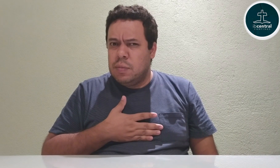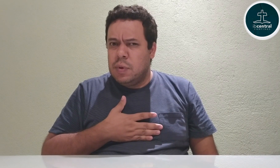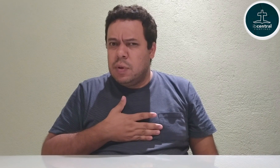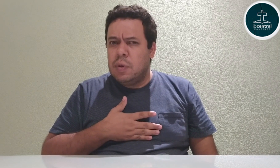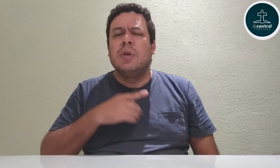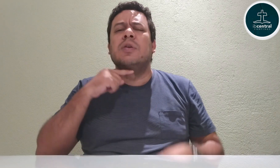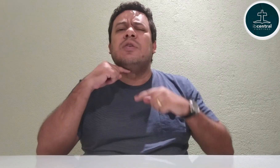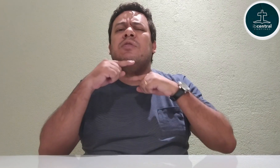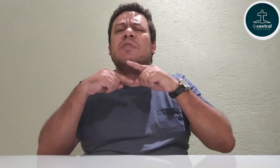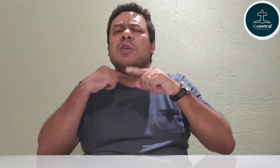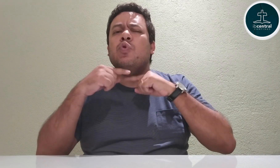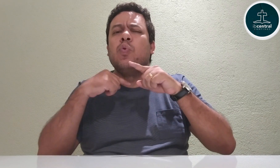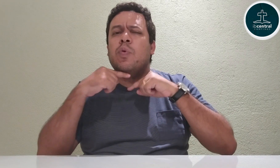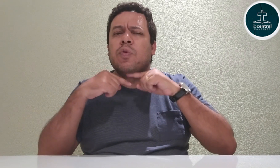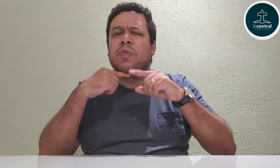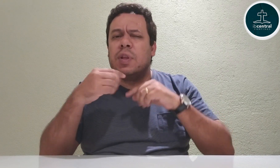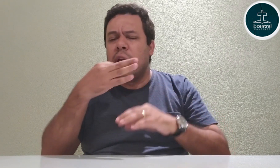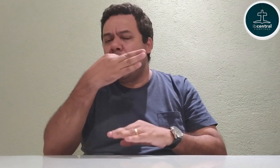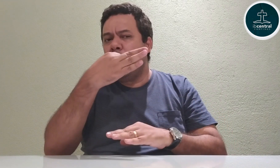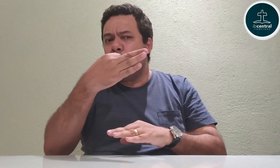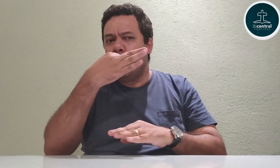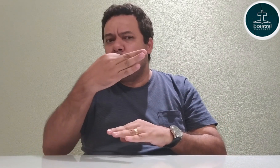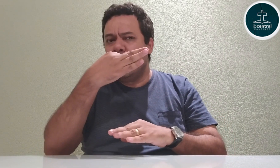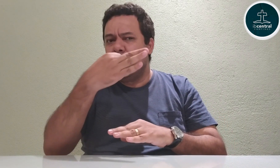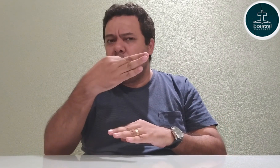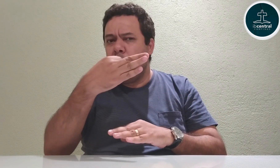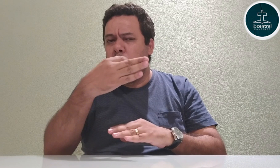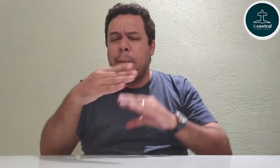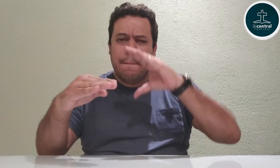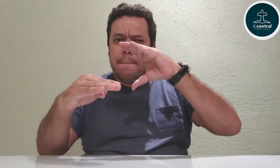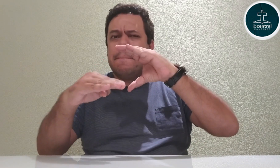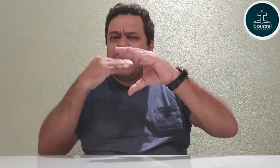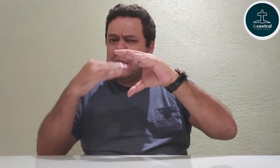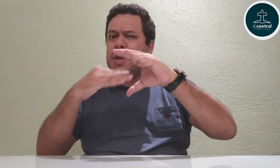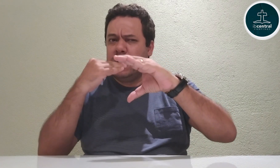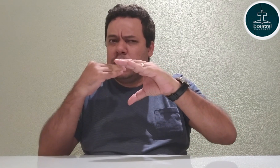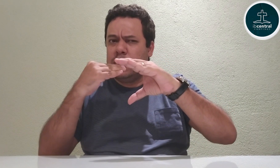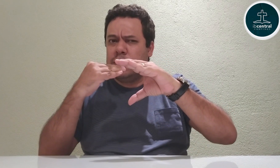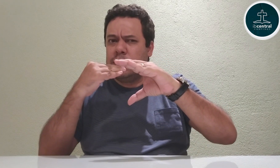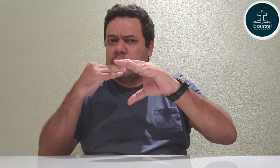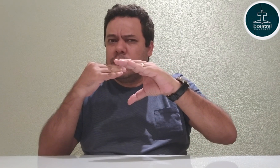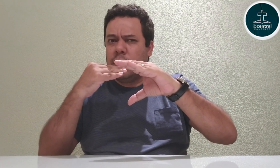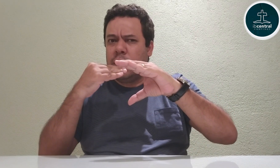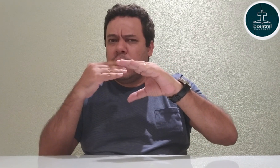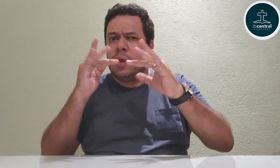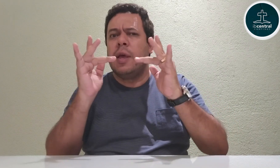Vocês gostaram do estudo? Se tiverem alguma dúvida, alguma sugestão, envia para a gente.